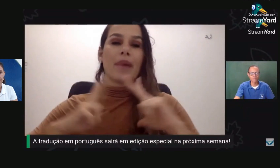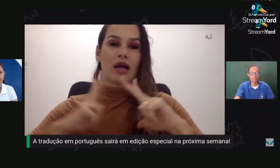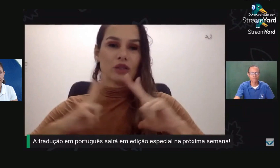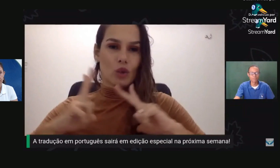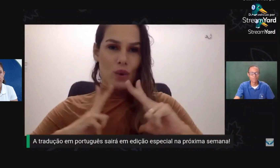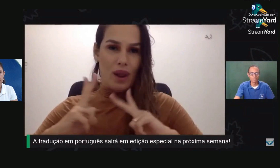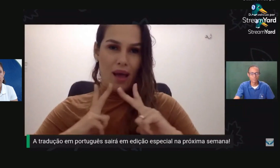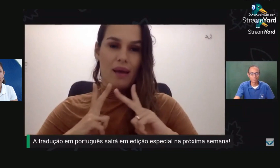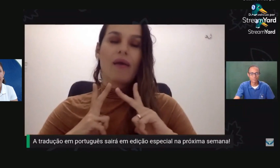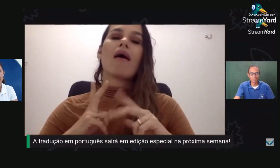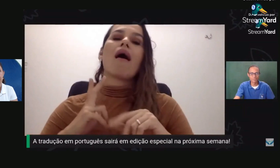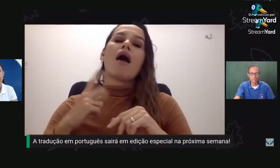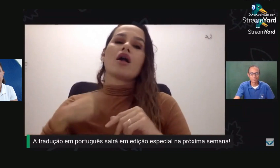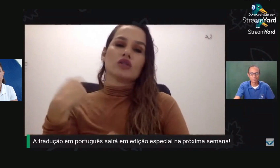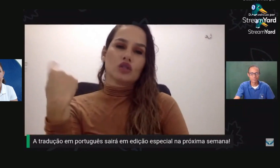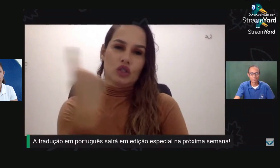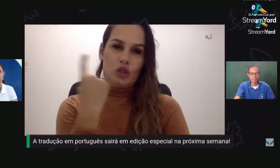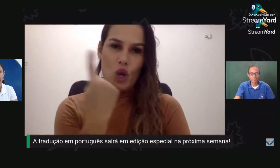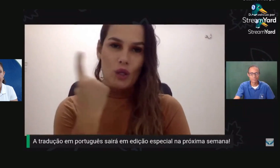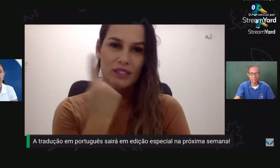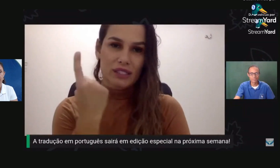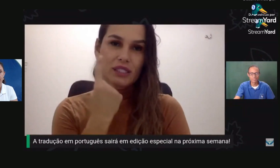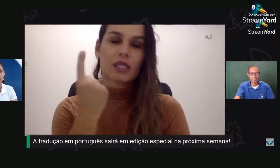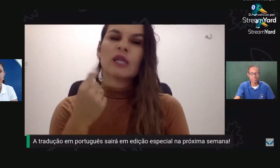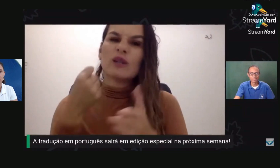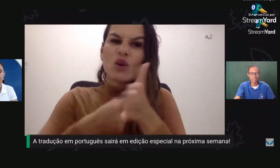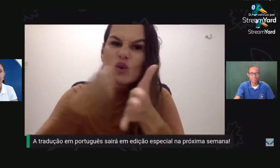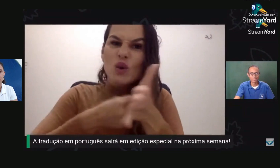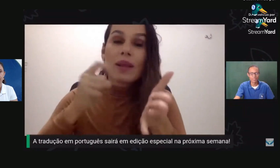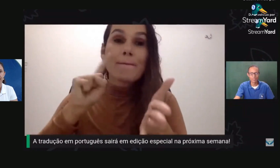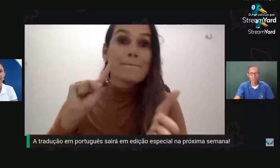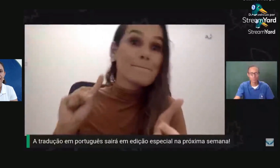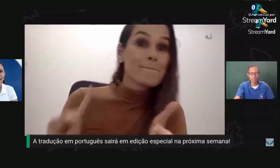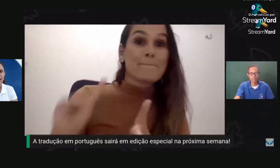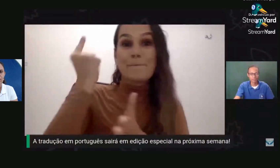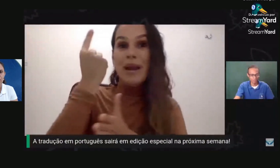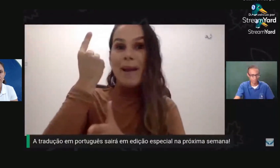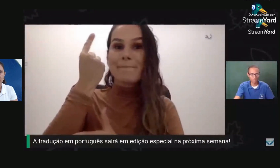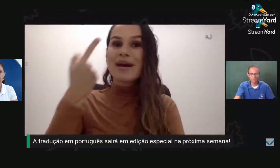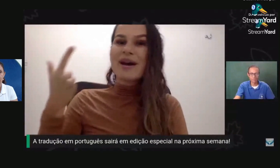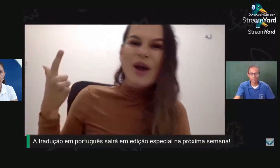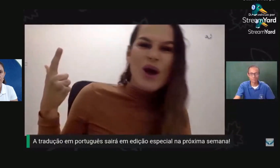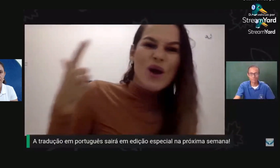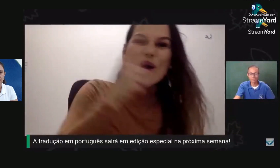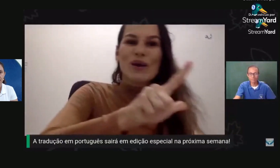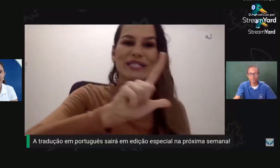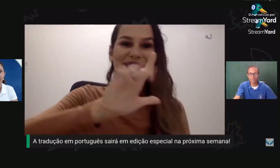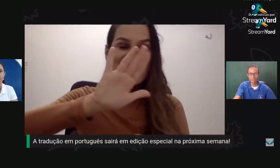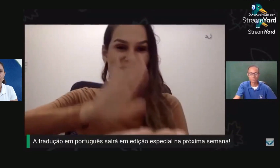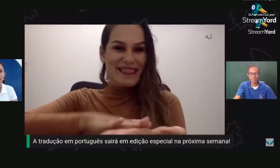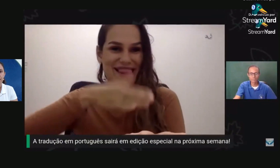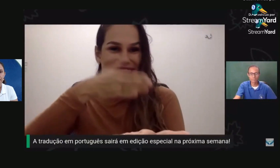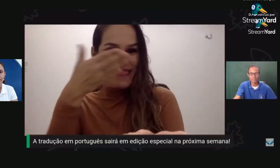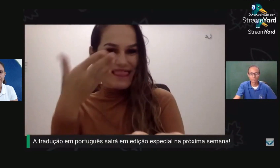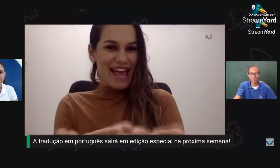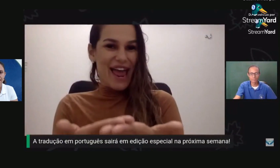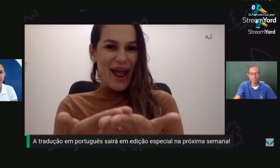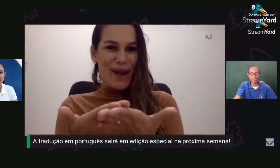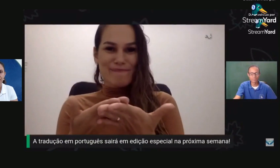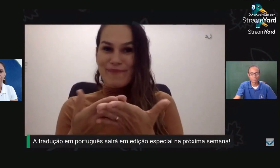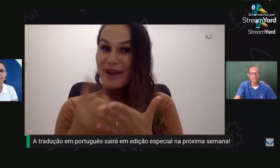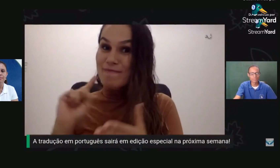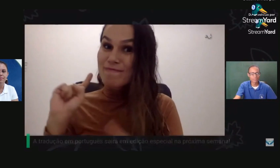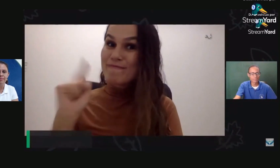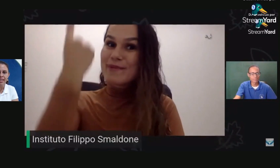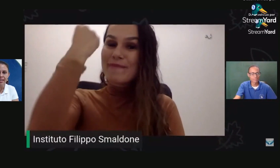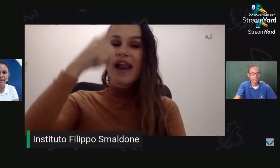vestibular para uma escola particular, também uma faculdade particular. Eu sozinha consegui, então,